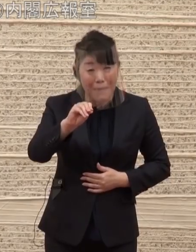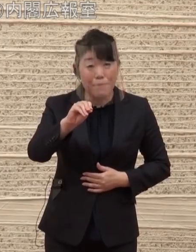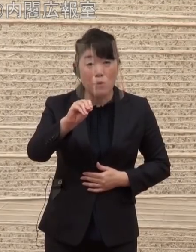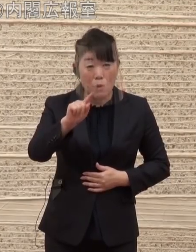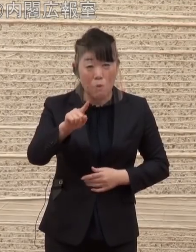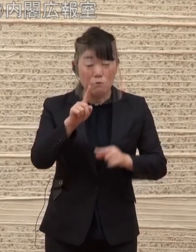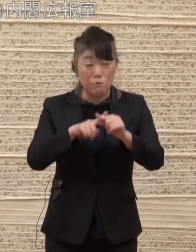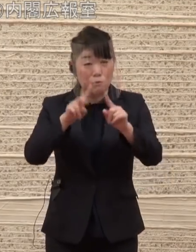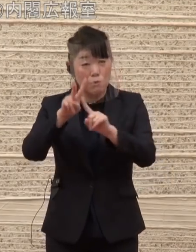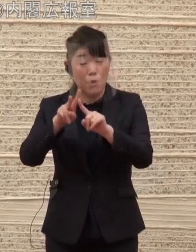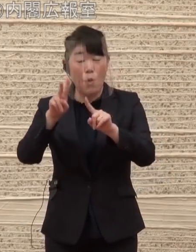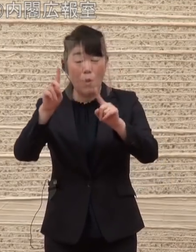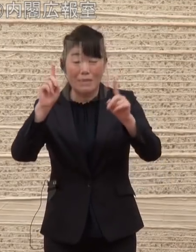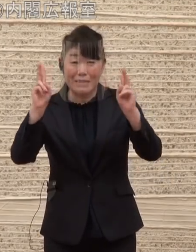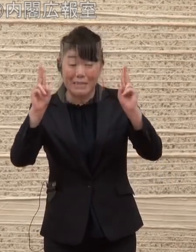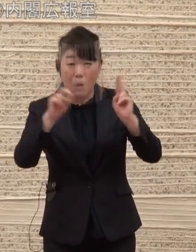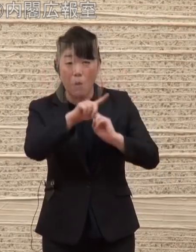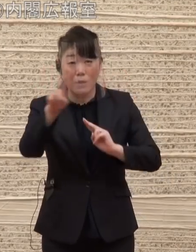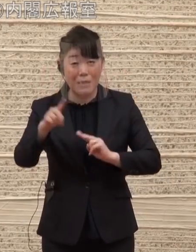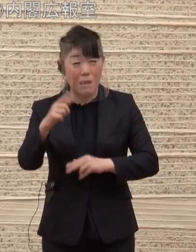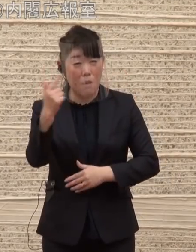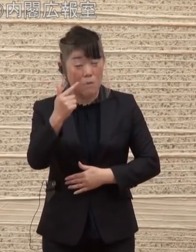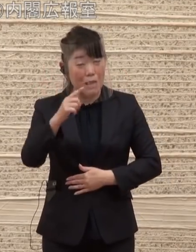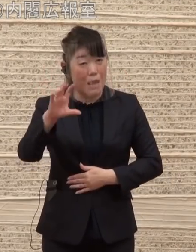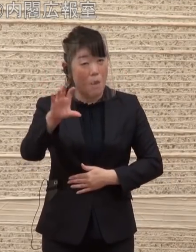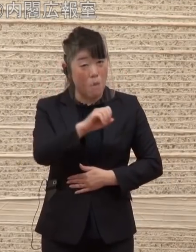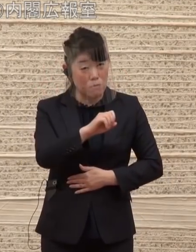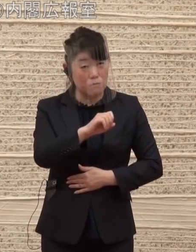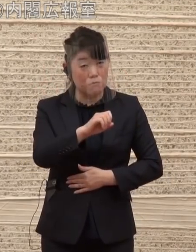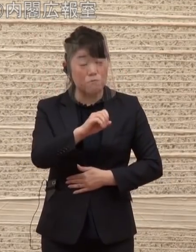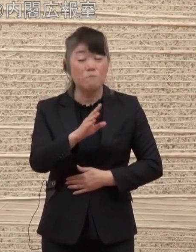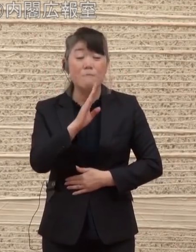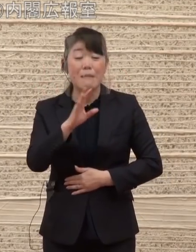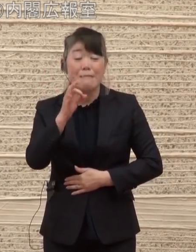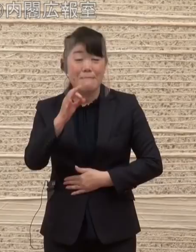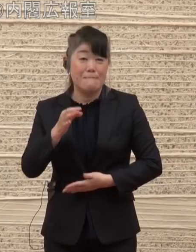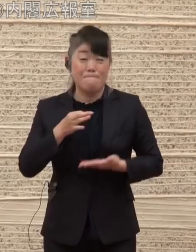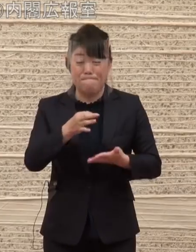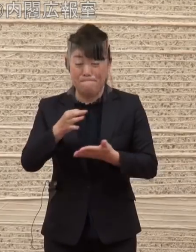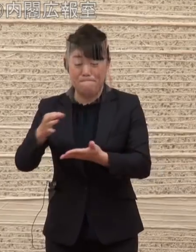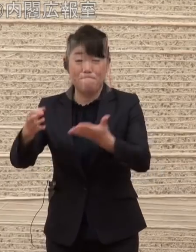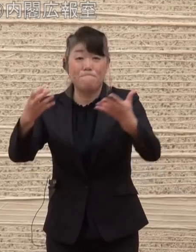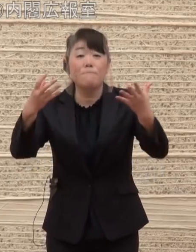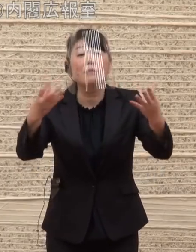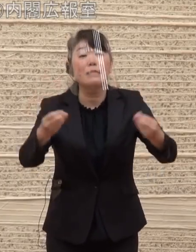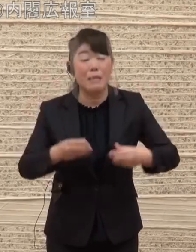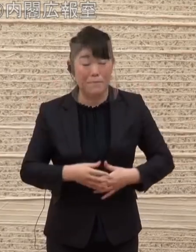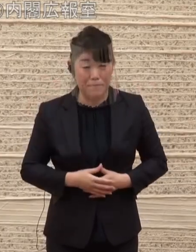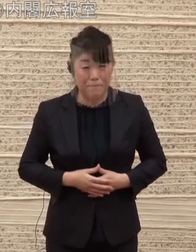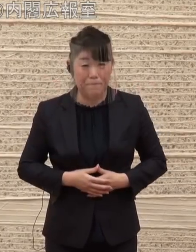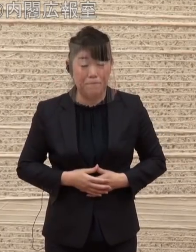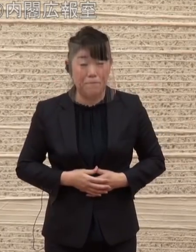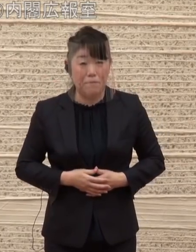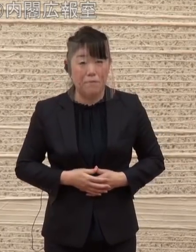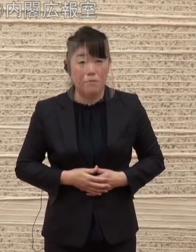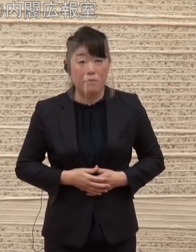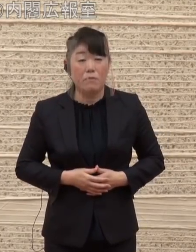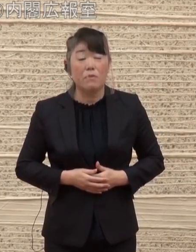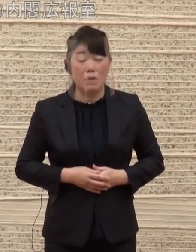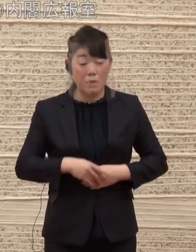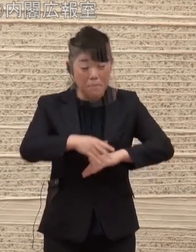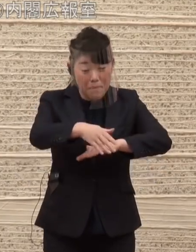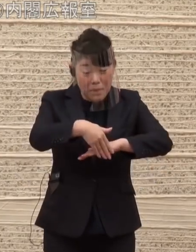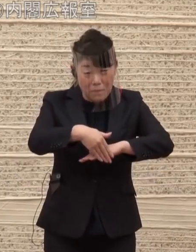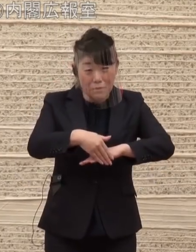企業の方ね様に6000億円近い現金を音を起用しております大変これは窓口